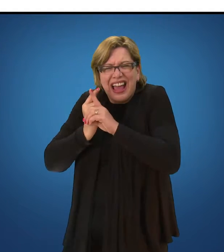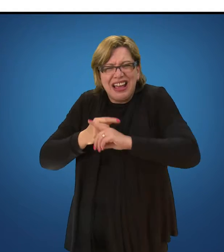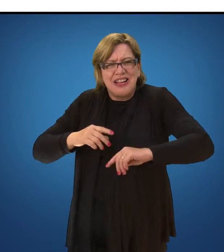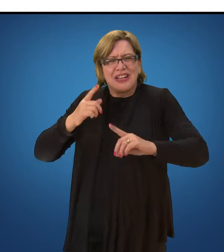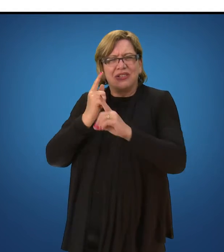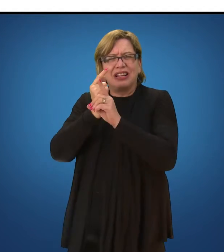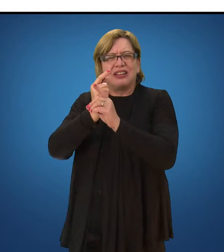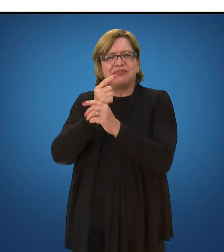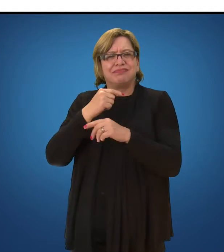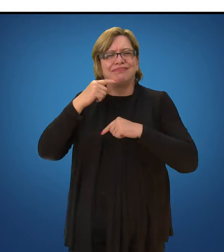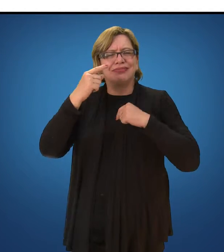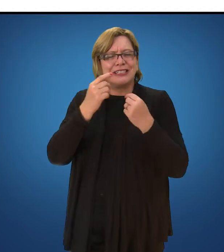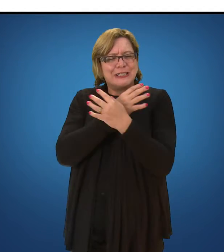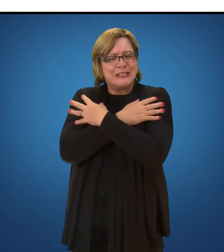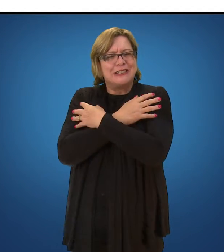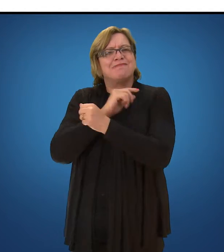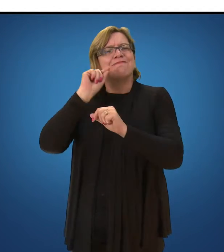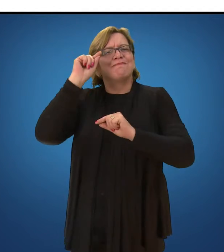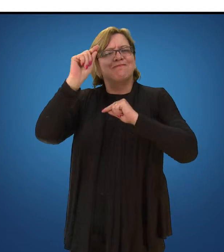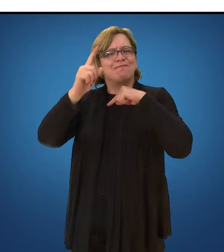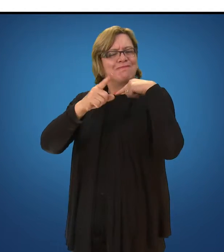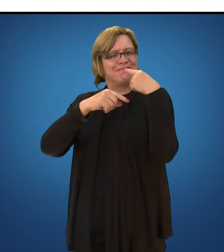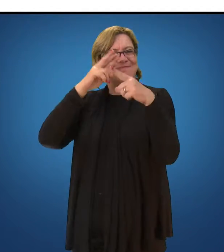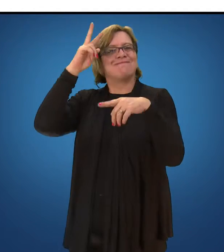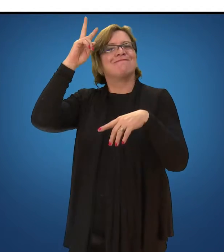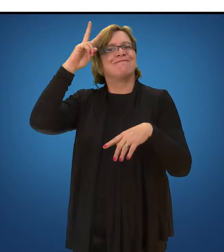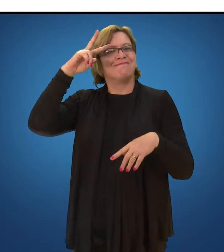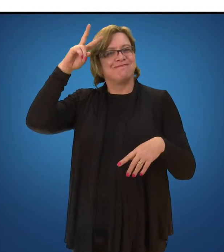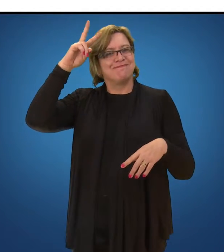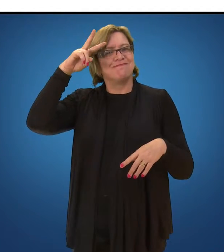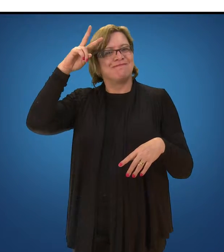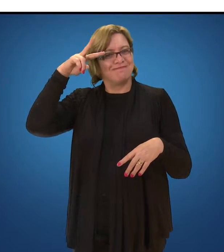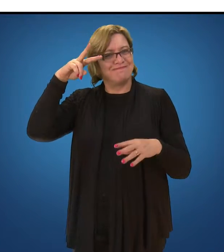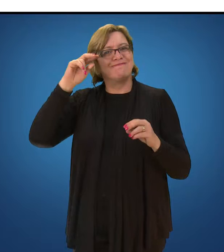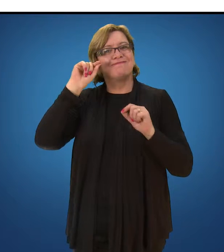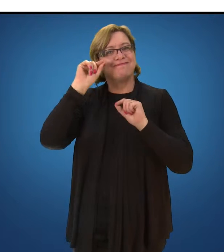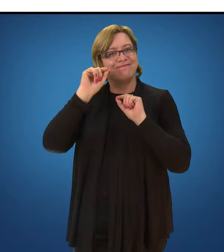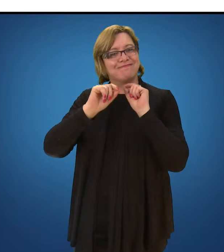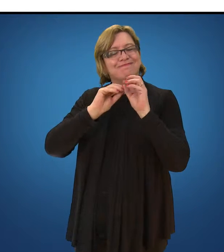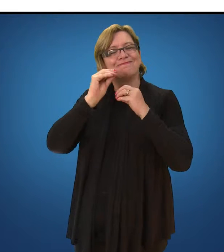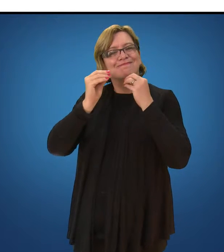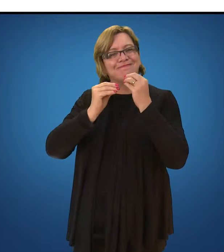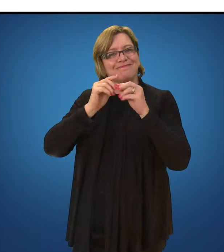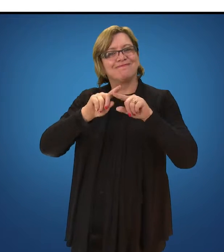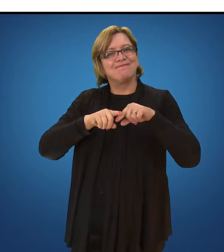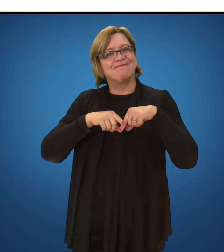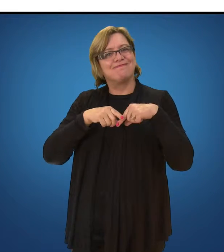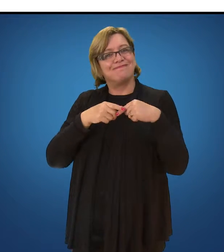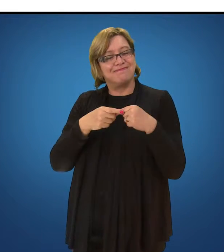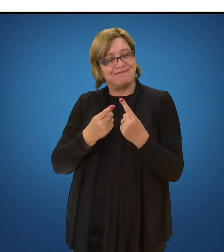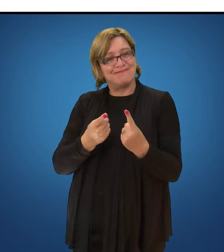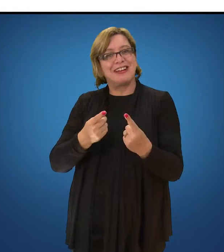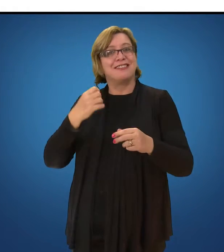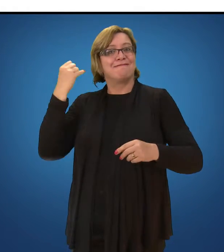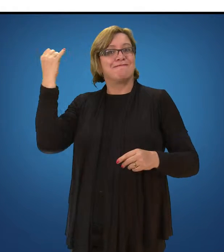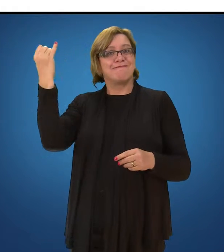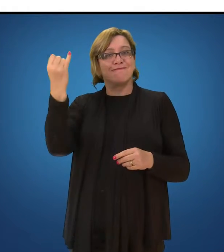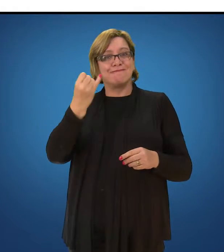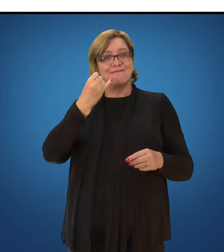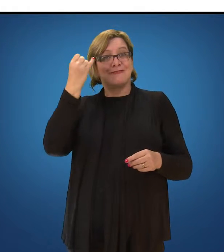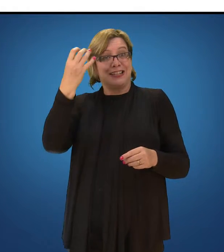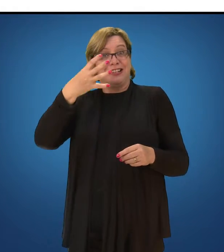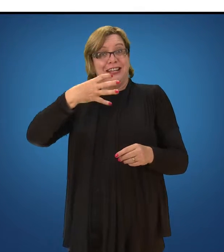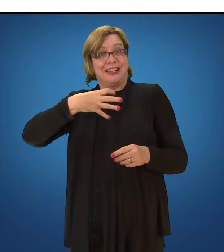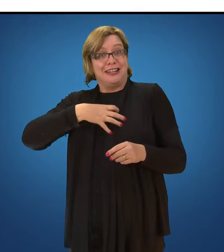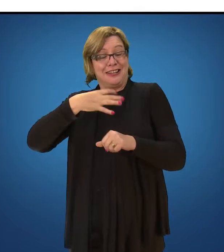ponto de vista físico, simplesmente uma ação do mesmo jeito que tocar no sanduíche para ver a sua temperatura. Mas, como ela tem uma importância